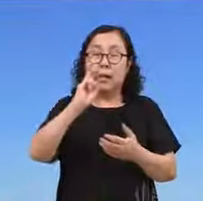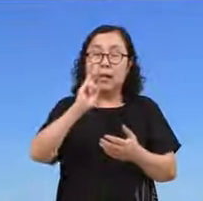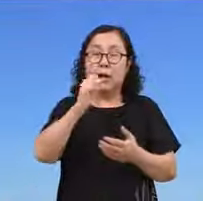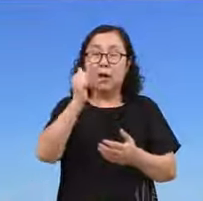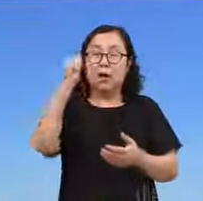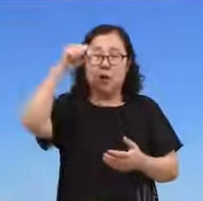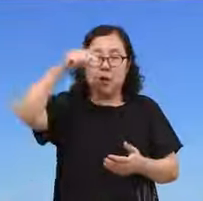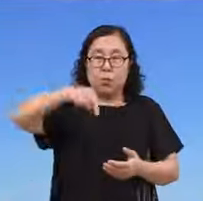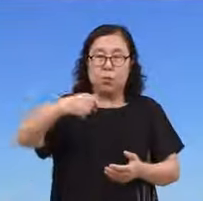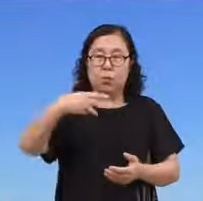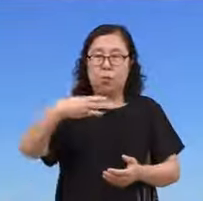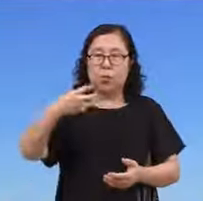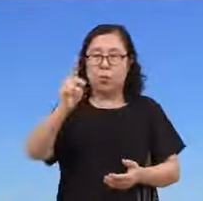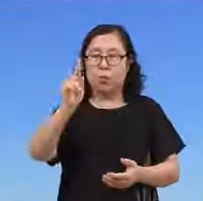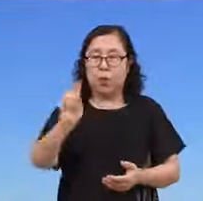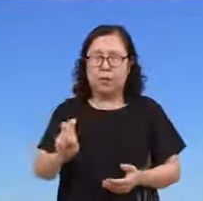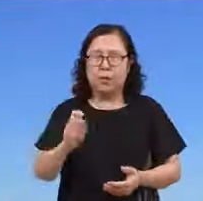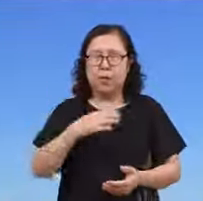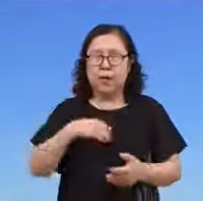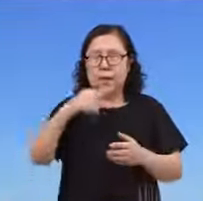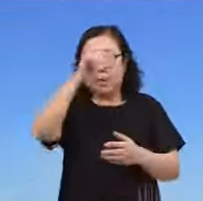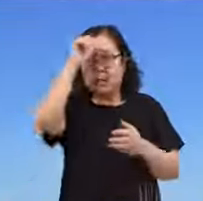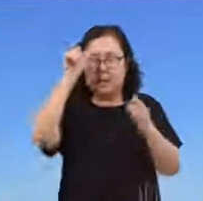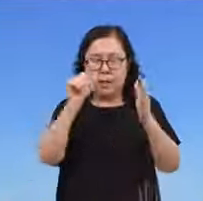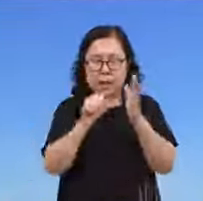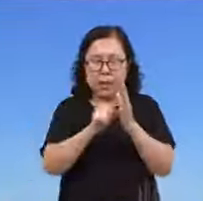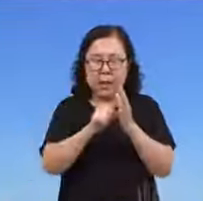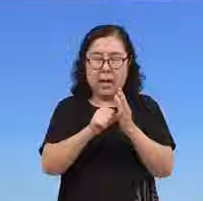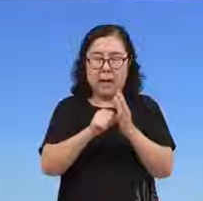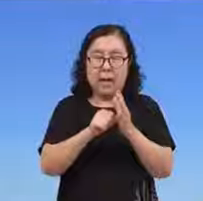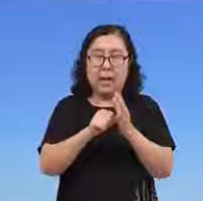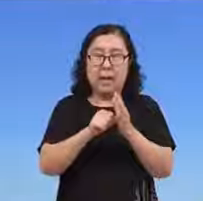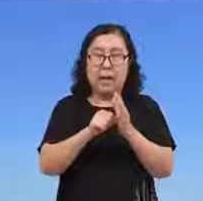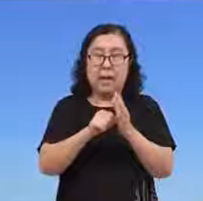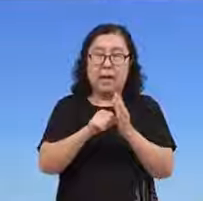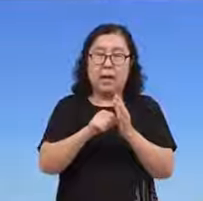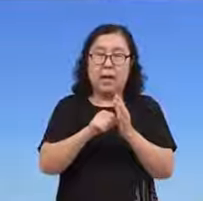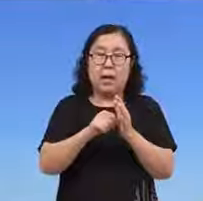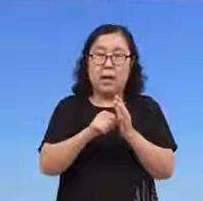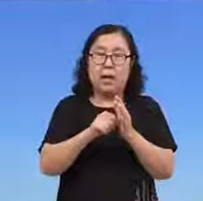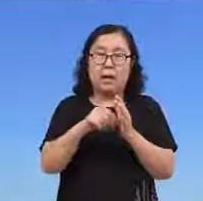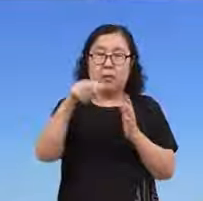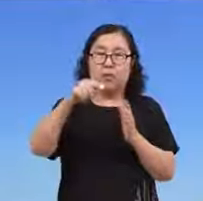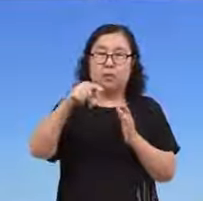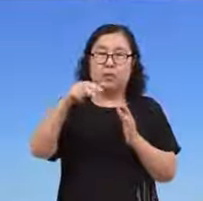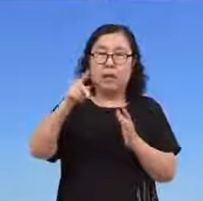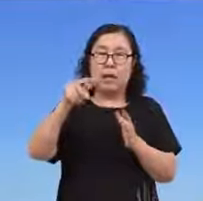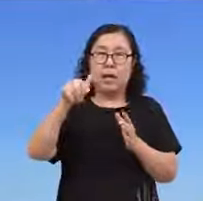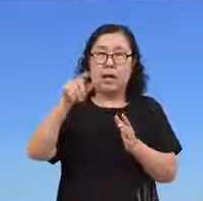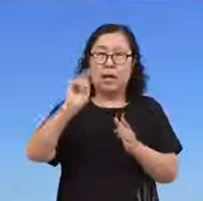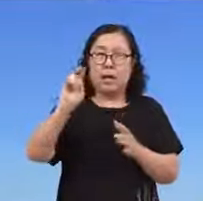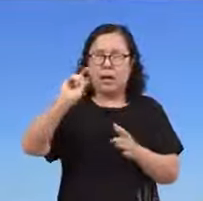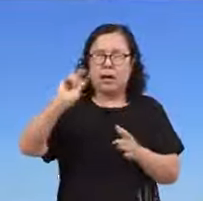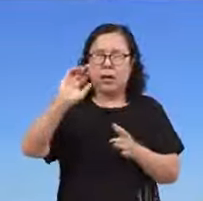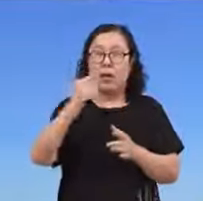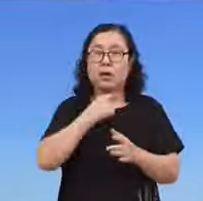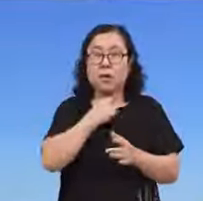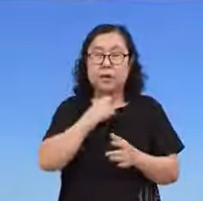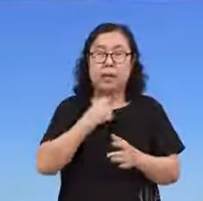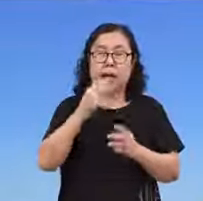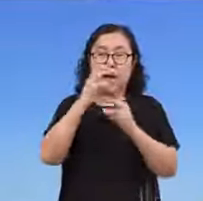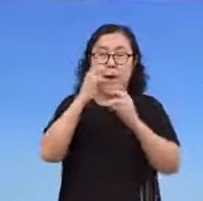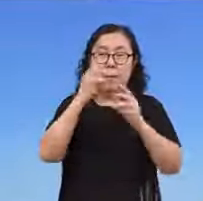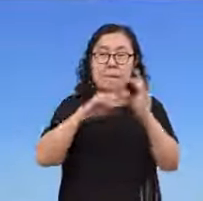저는 이 찬양의 후렴이 저의 인생의 주제가 되기를 원합니다. 메마른 땅을 종일 걸어가도 나